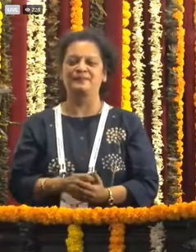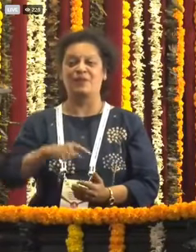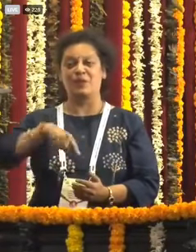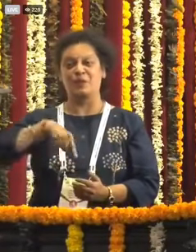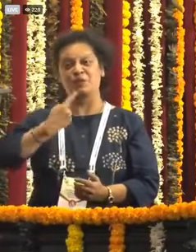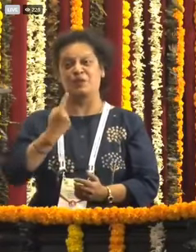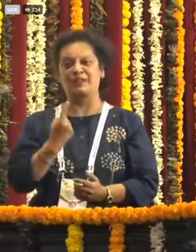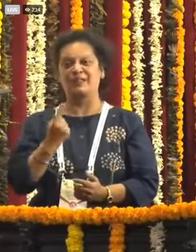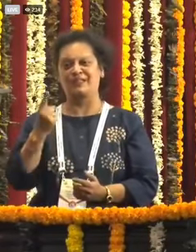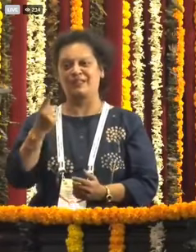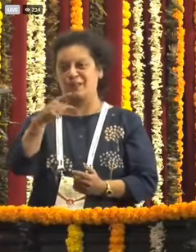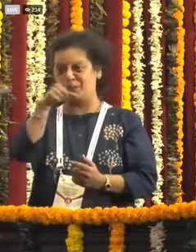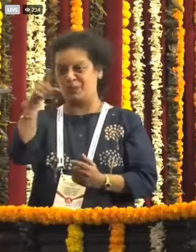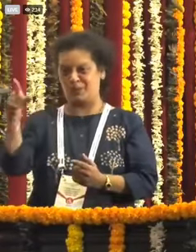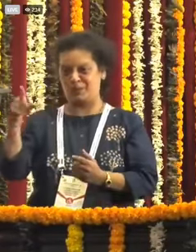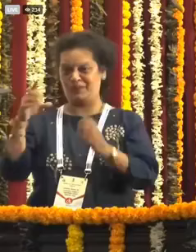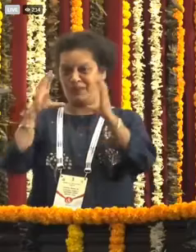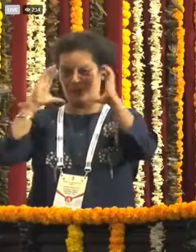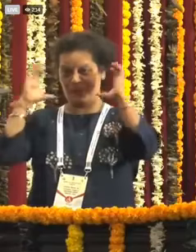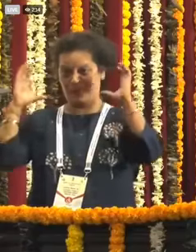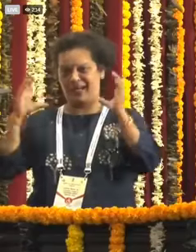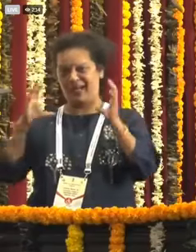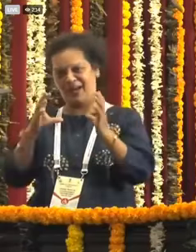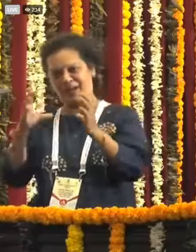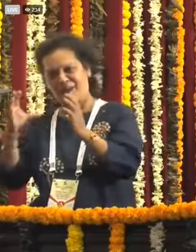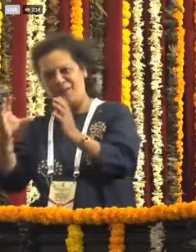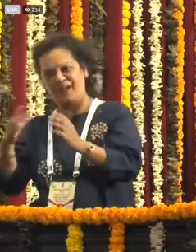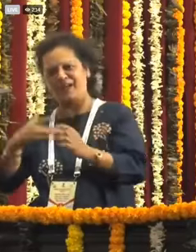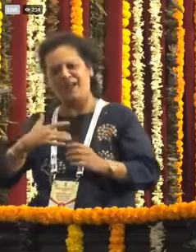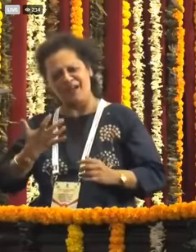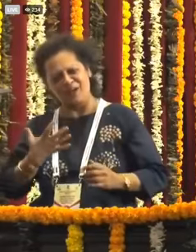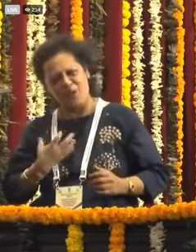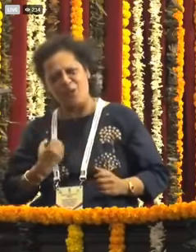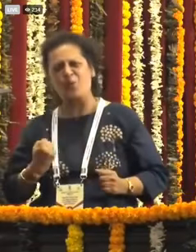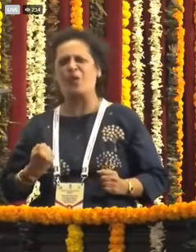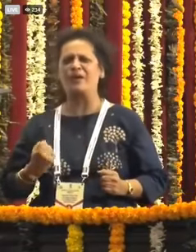स्वतंत्र दिव्यांग मंत्रालय असलं पाहिजे अशी भूमिका भावना आपली होती.